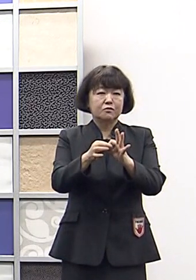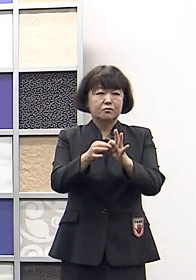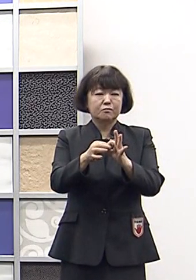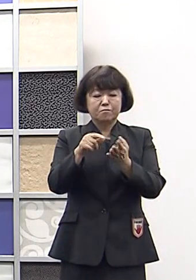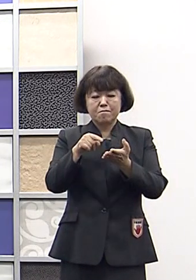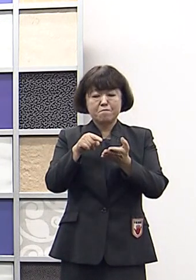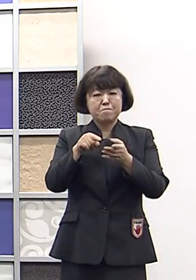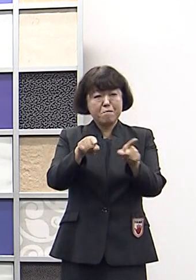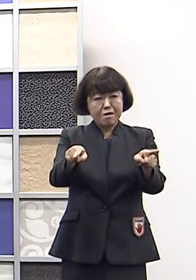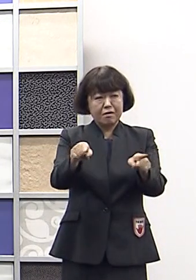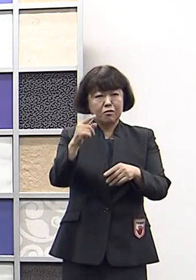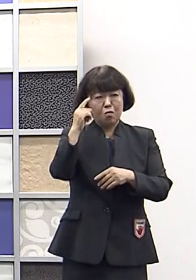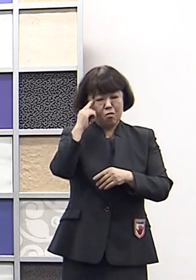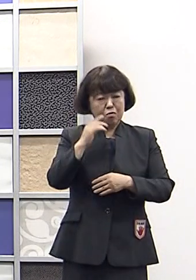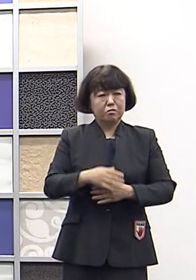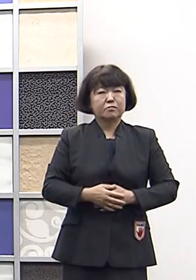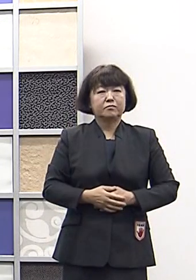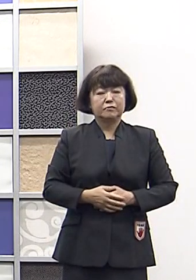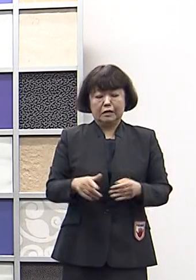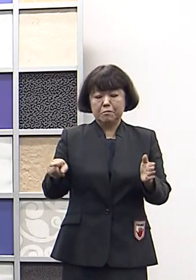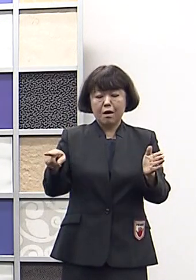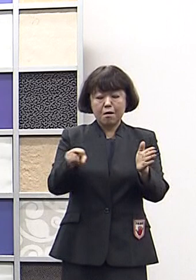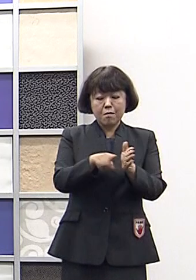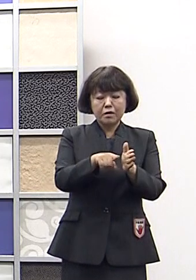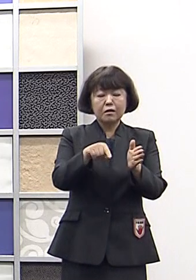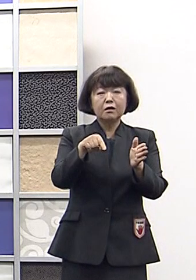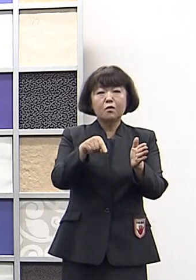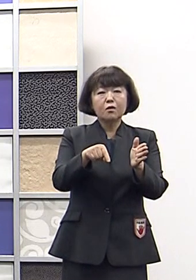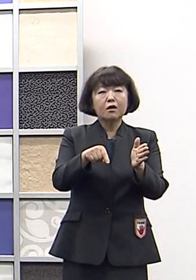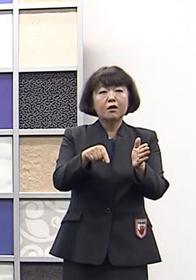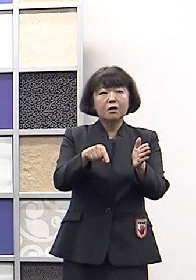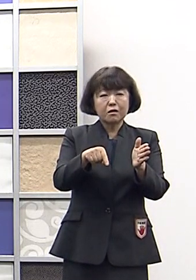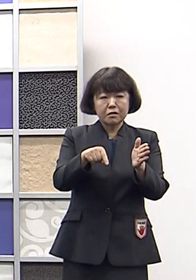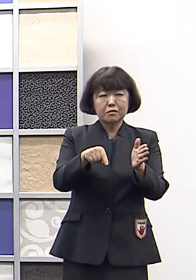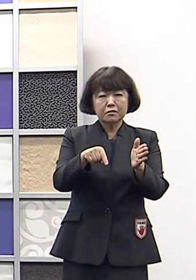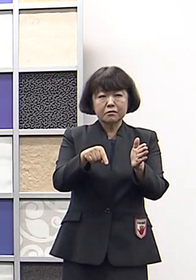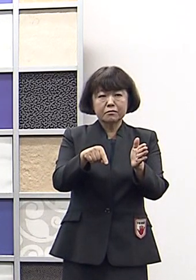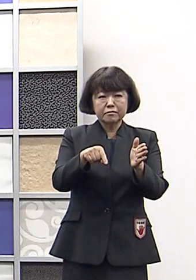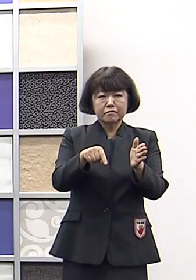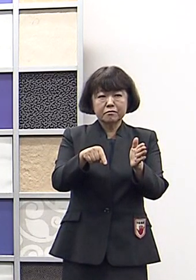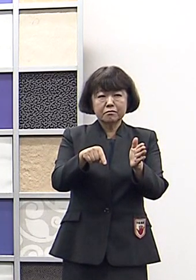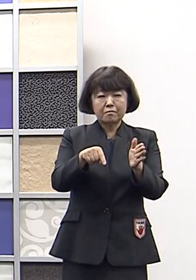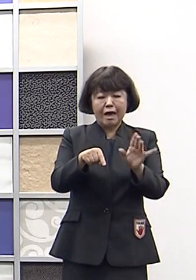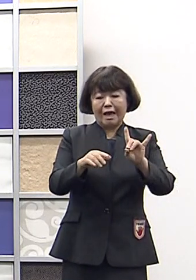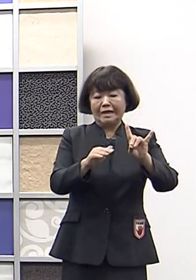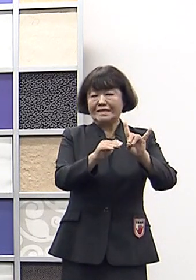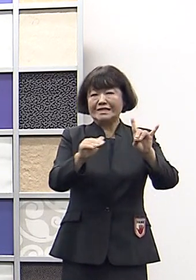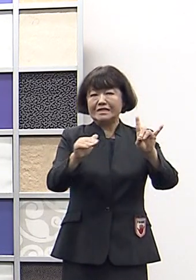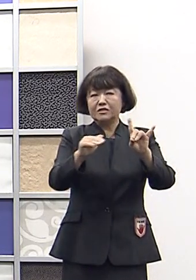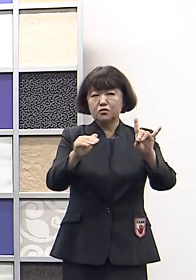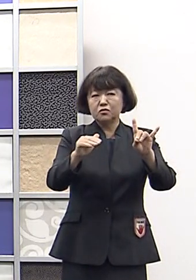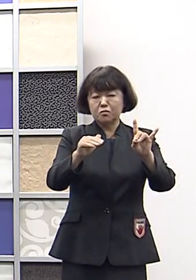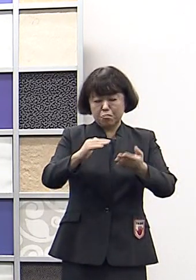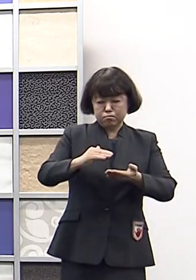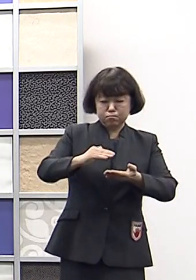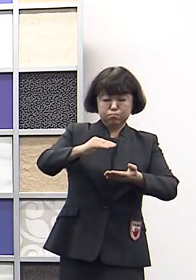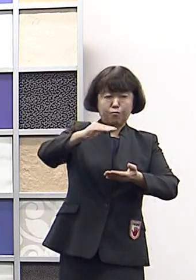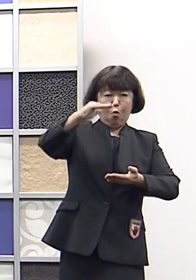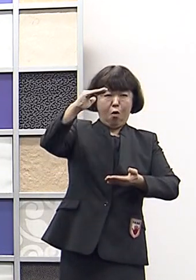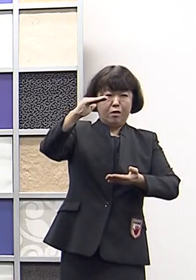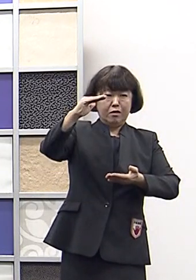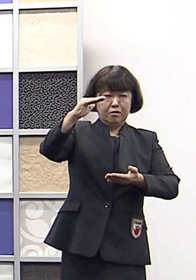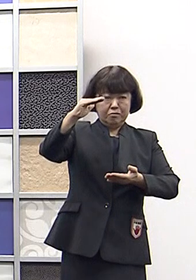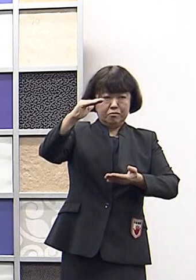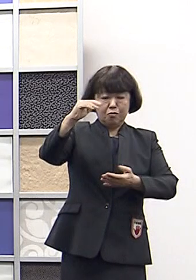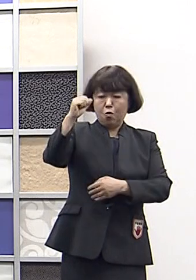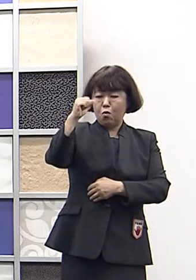での取材では、少なくとも、一時保管の量を基準を超えているという点と、あと無許可で収